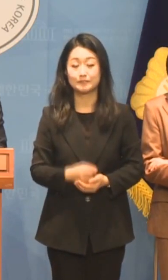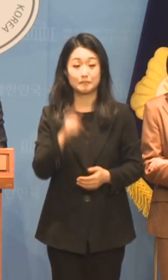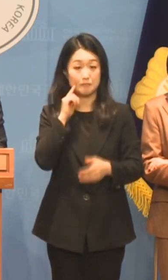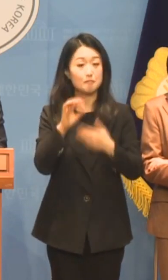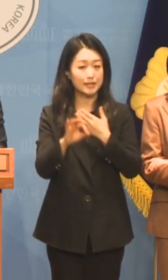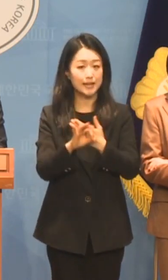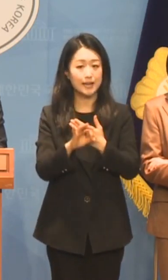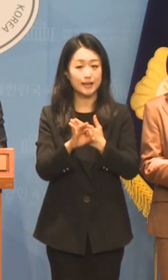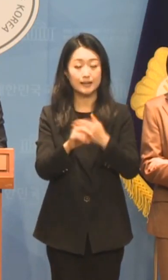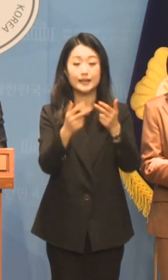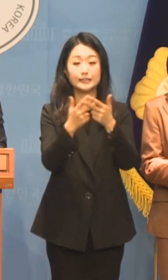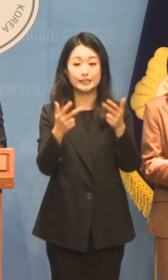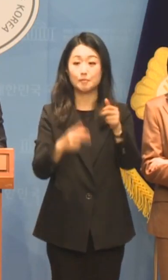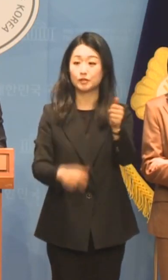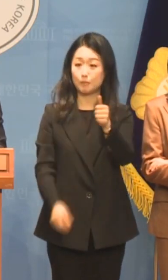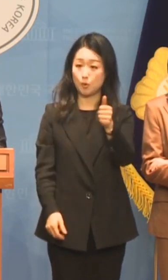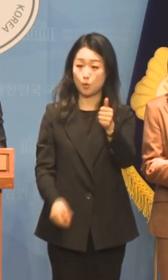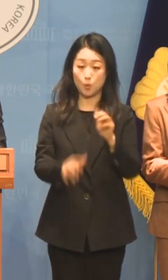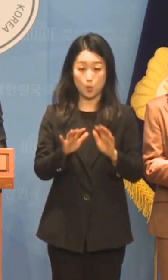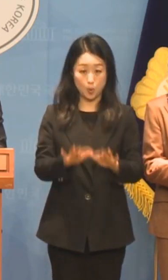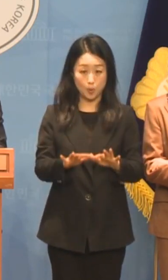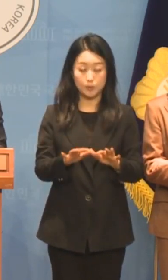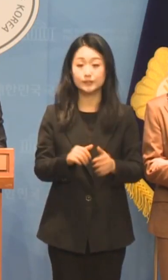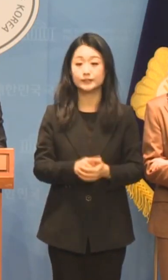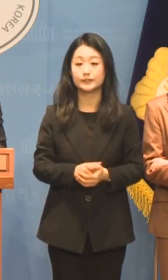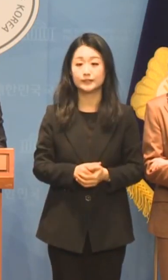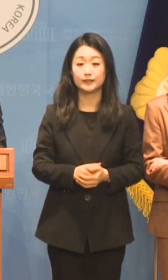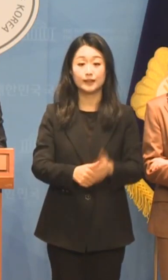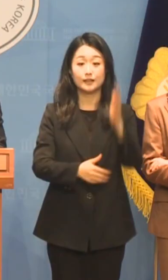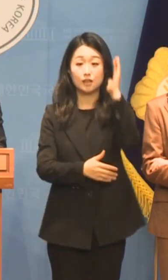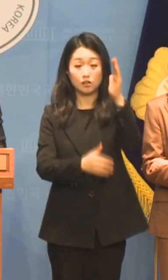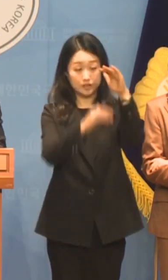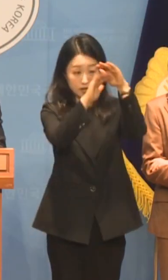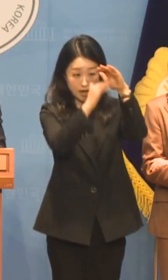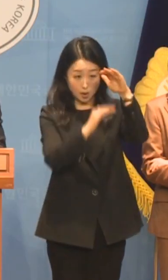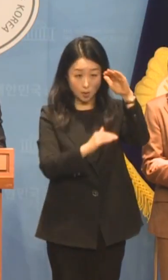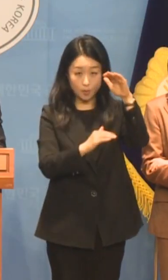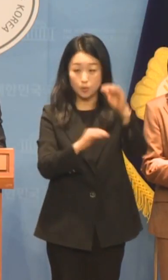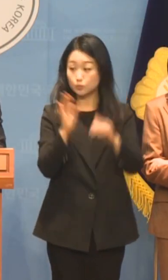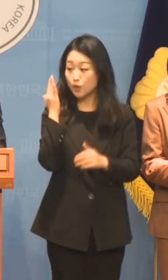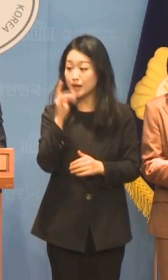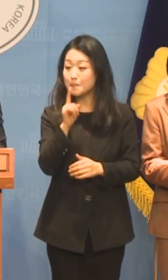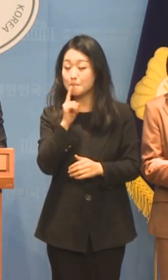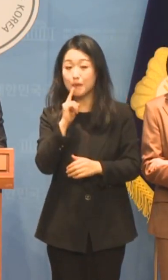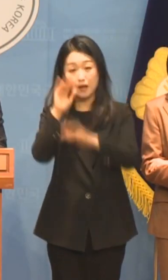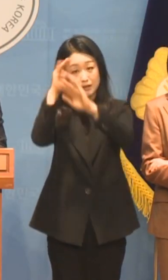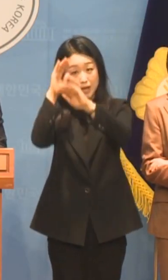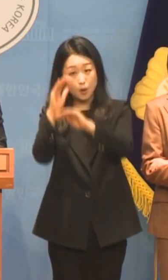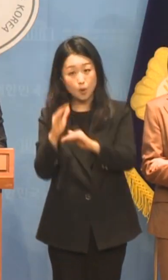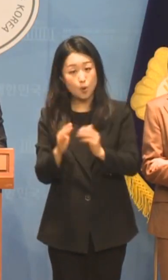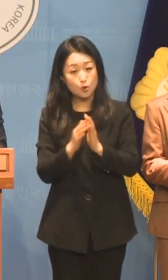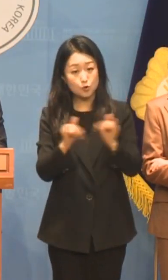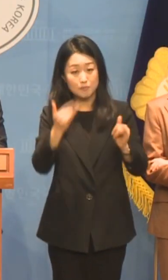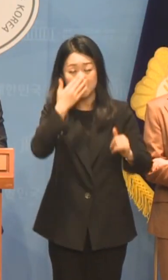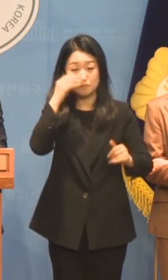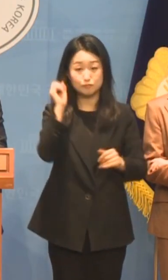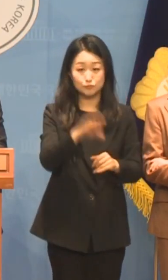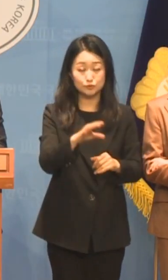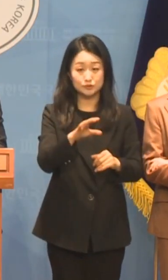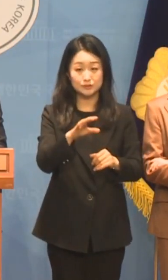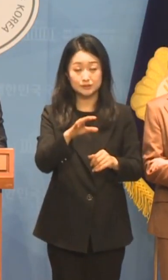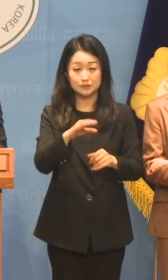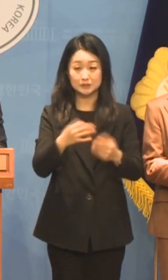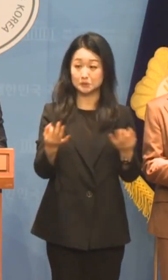만약 이재명 대표가 오늘 연설과 최근 발언이 국민 기만 쇼가